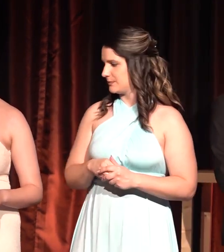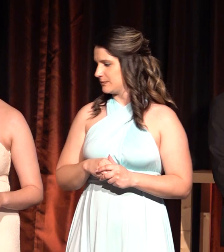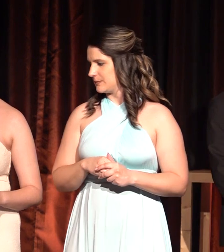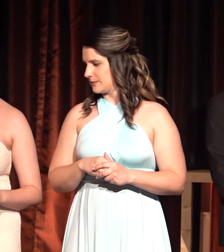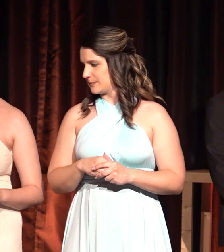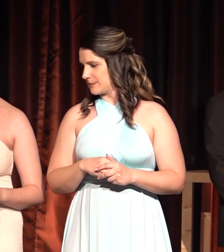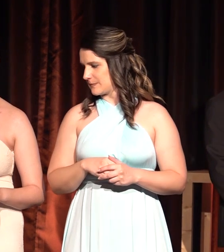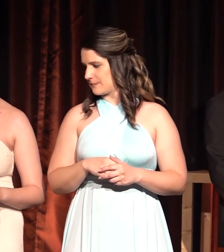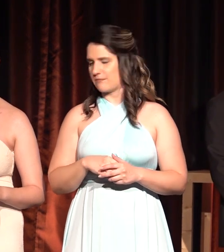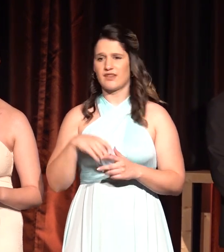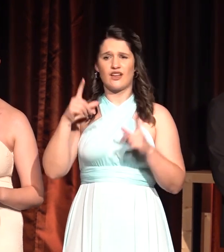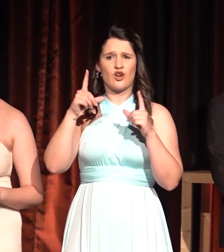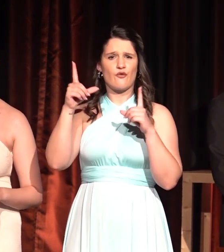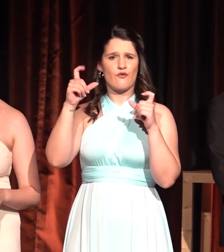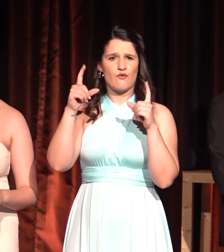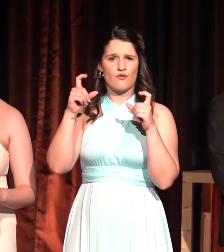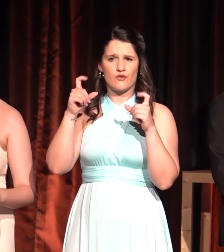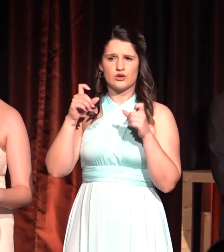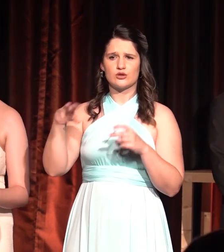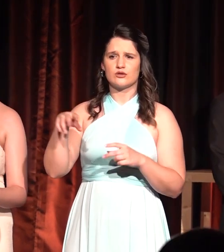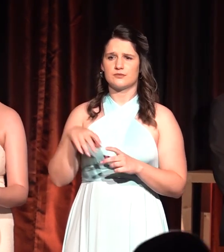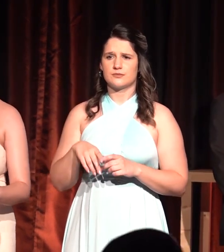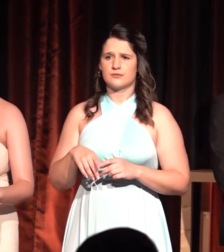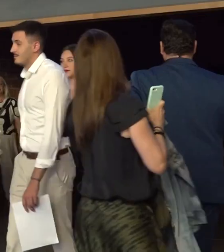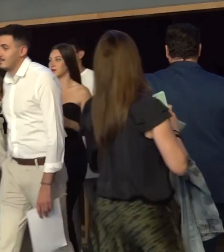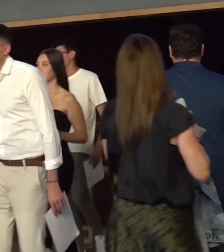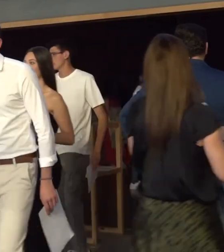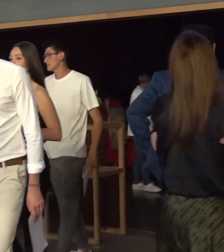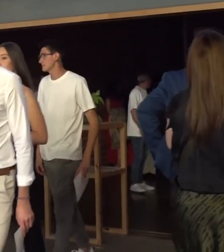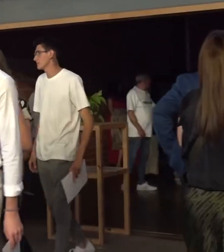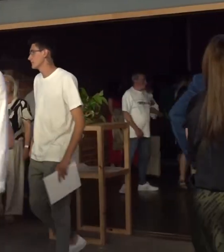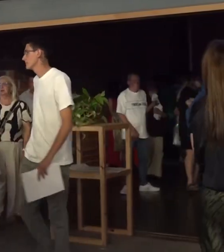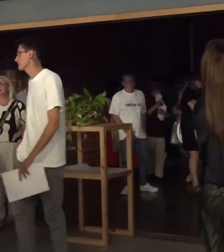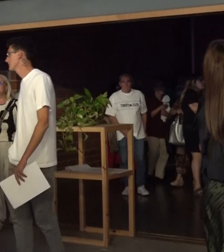que les fotos de grup que s'han fet durant l'acte us les podeu descarregar gratuïtament de la web del centre.